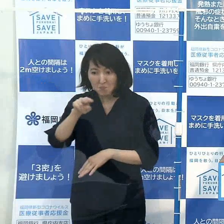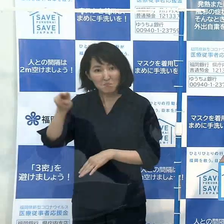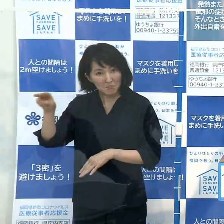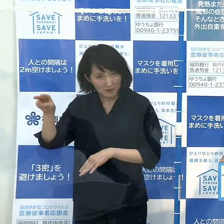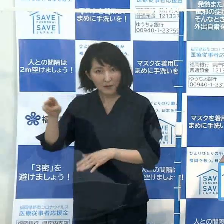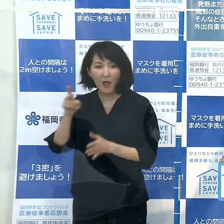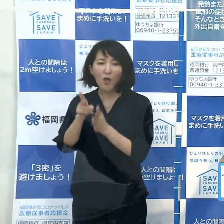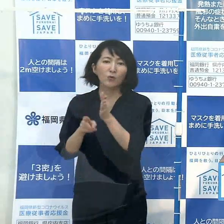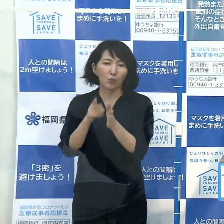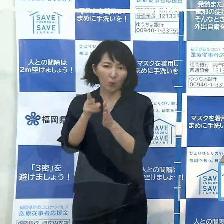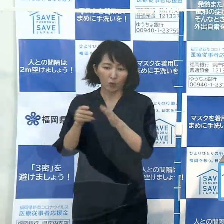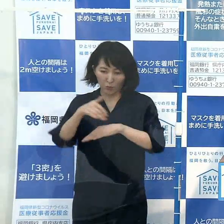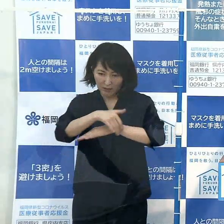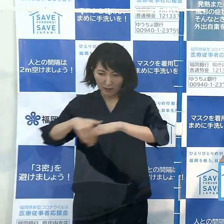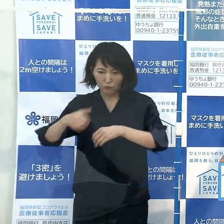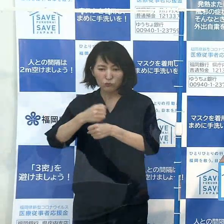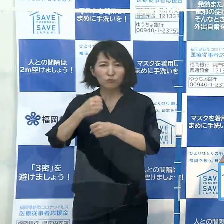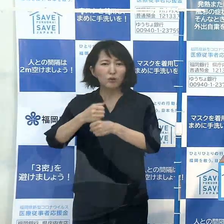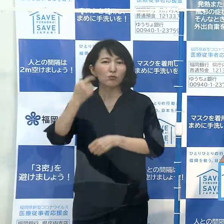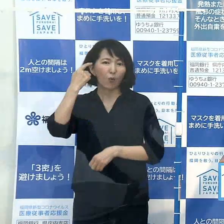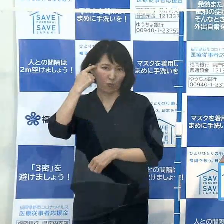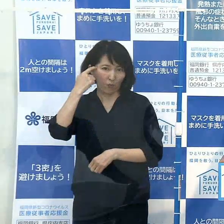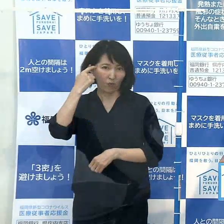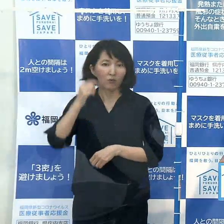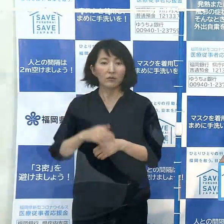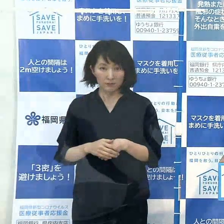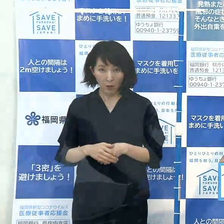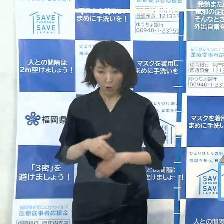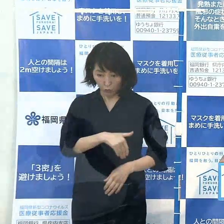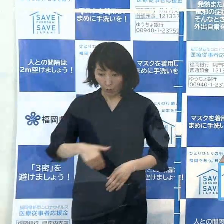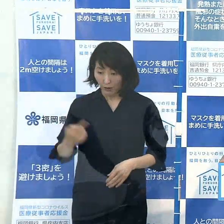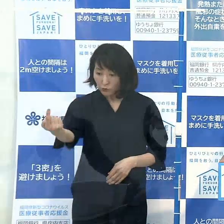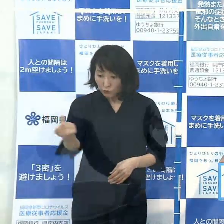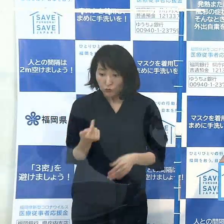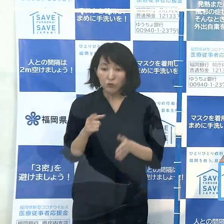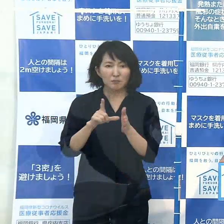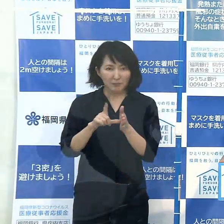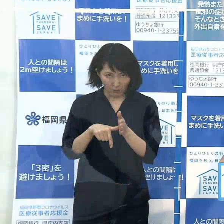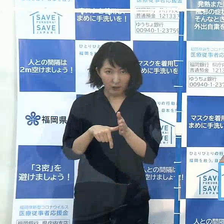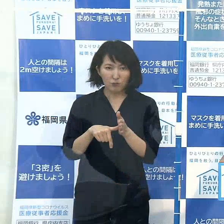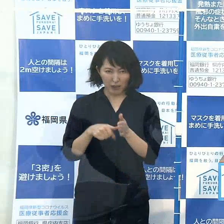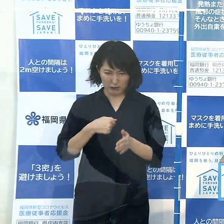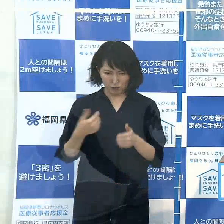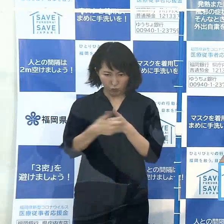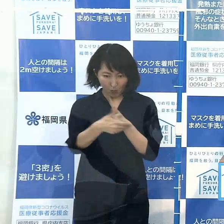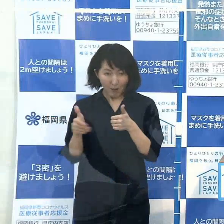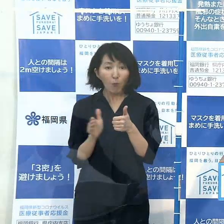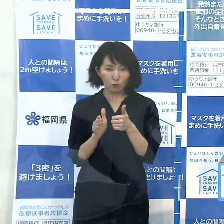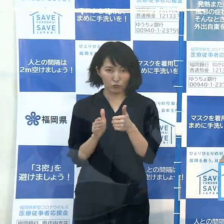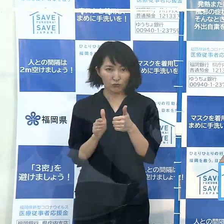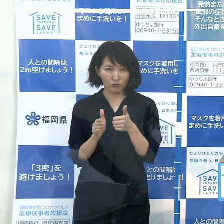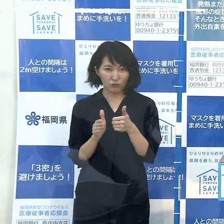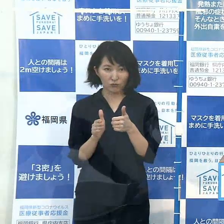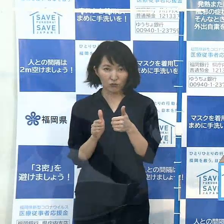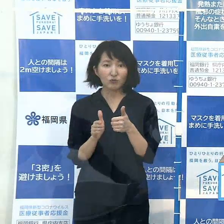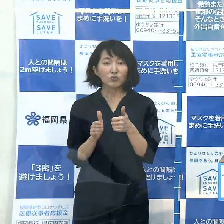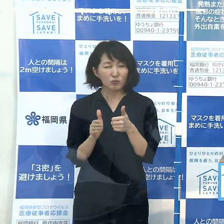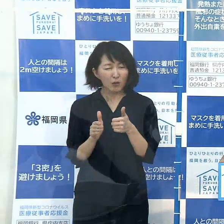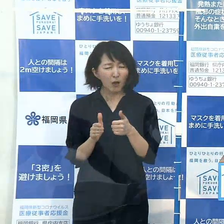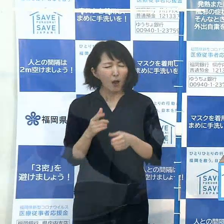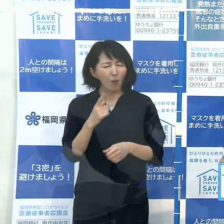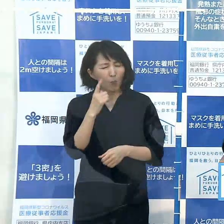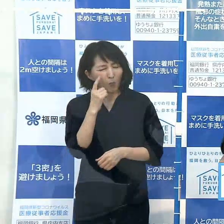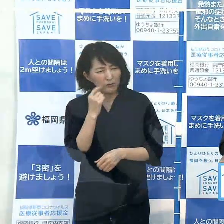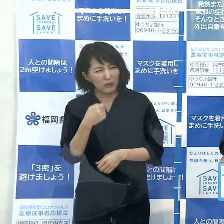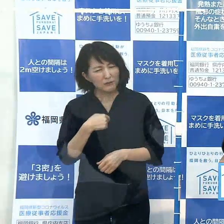だろうと思います。でそれから来られる時にはしっかりご自身を守るため、またひょっとしたら感染しているかもし